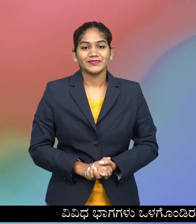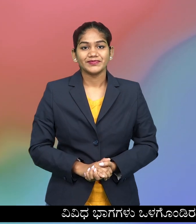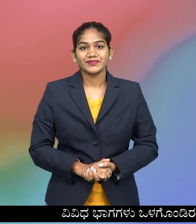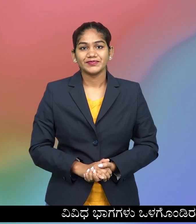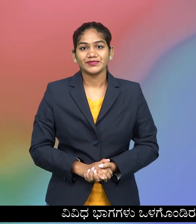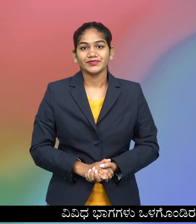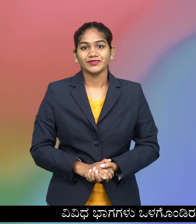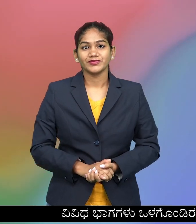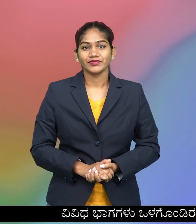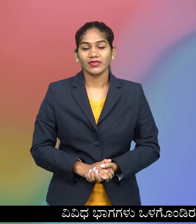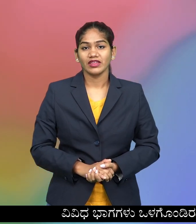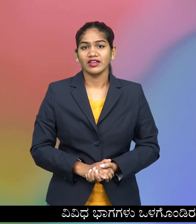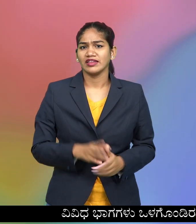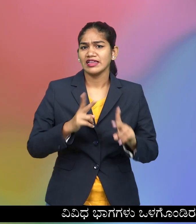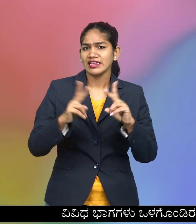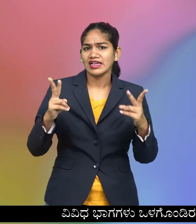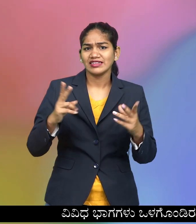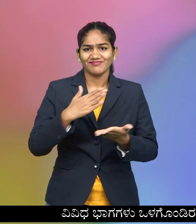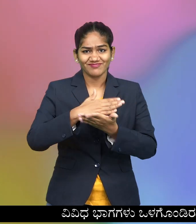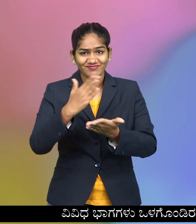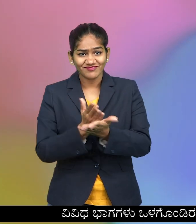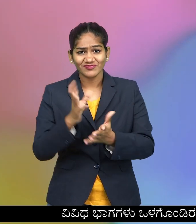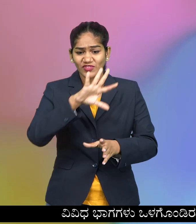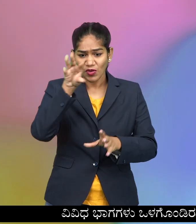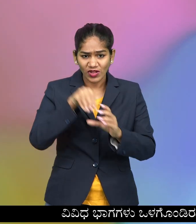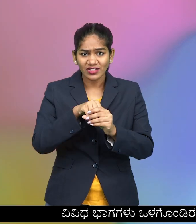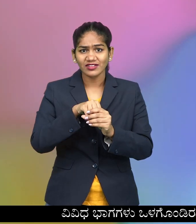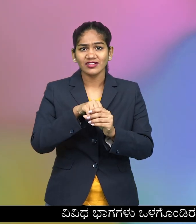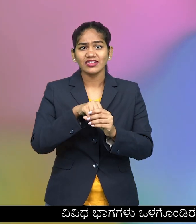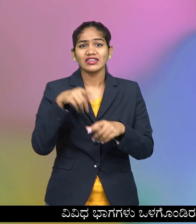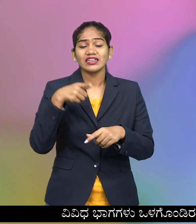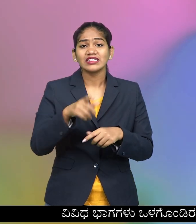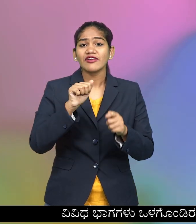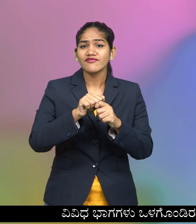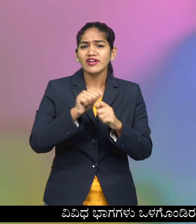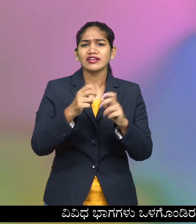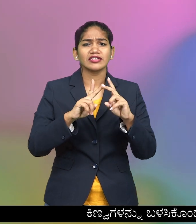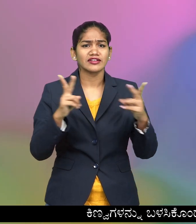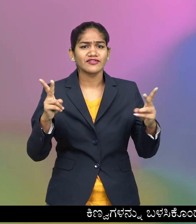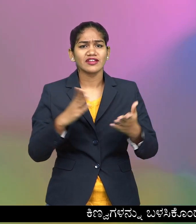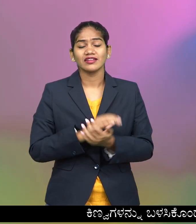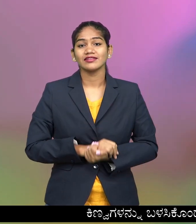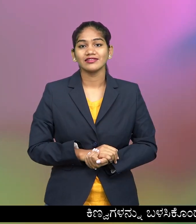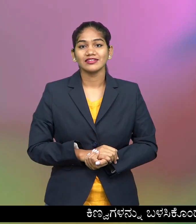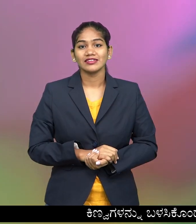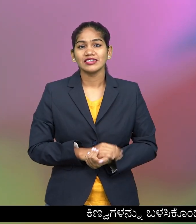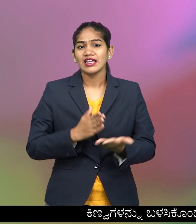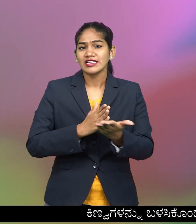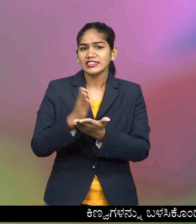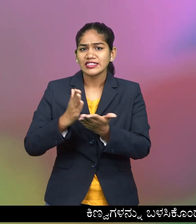ವಿವಿಧ ಭಾಗಗಳು ಒಳಗೊಂಡಿರುತ್ತವೆ ಮತ್ತು ವಿವಿಧ ಜೀರ್ಣಕಾರಿ ರಸಗಳು ಮತ್ತು ಕಿಣ್ವಗಳನ್ನು ಬಳಸಿಕೊಂಡು ವಿಭಿನ್ನ